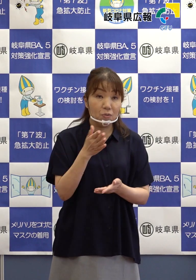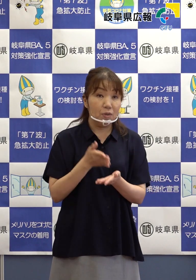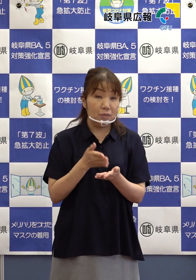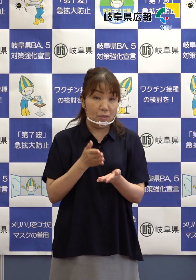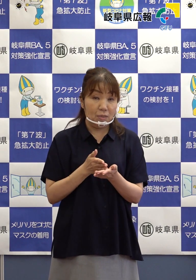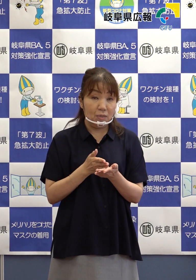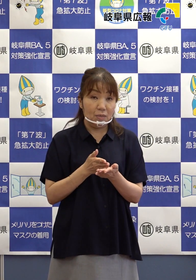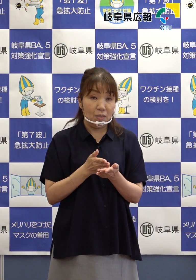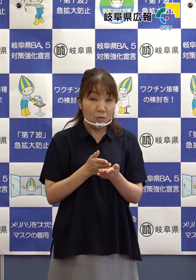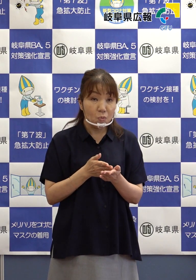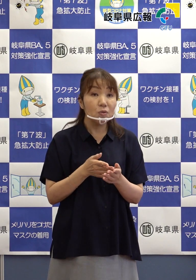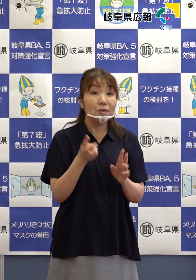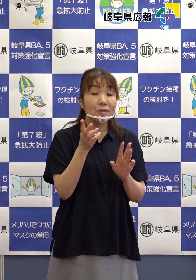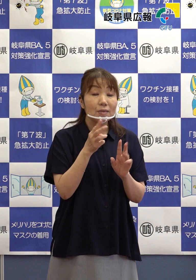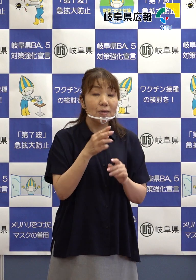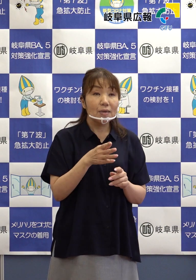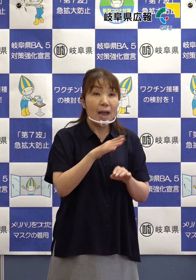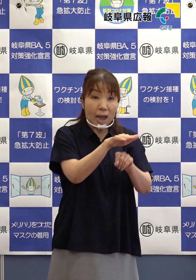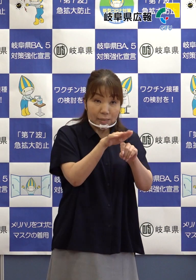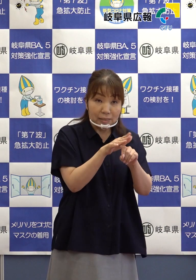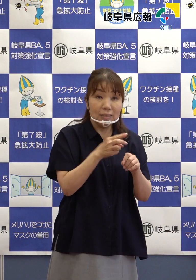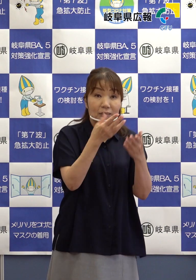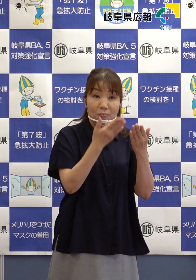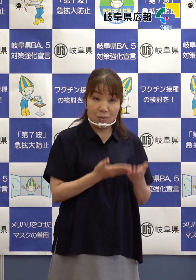小銭や3県でやるんです